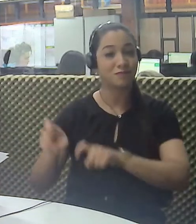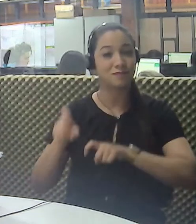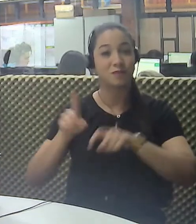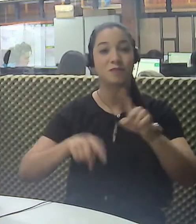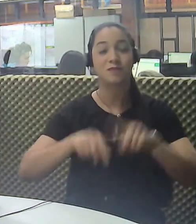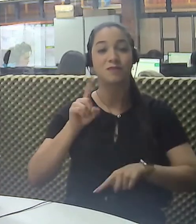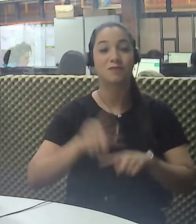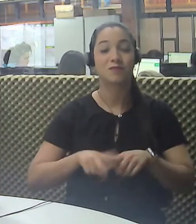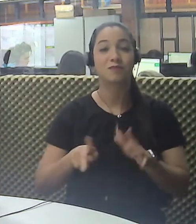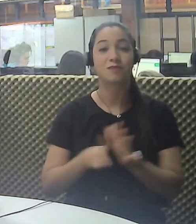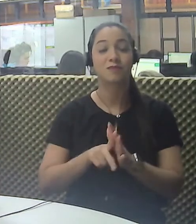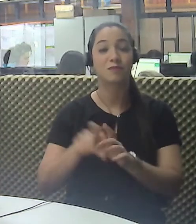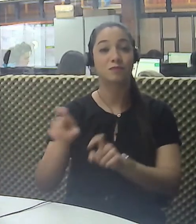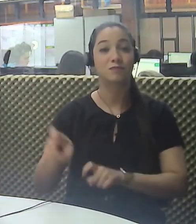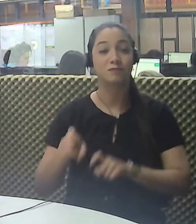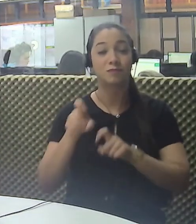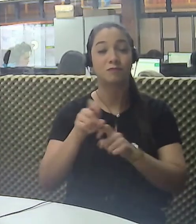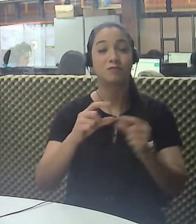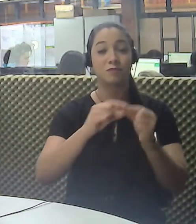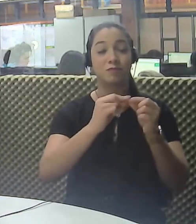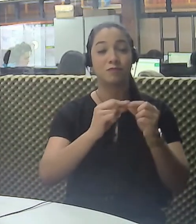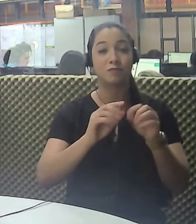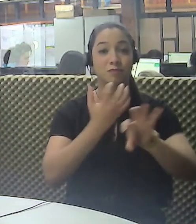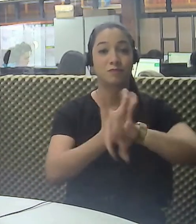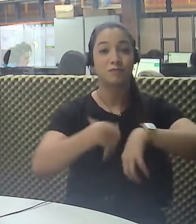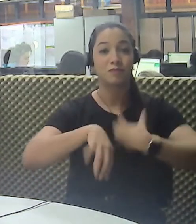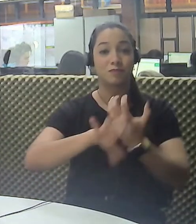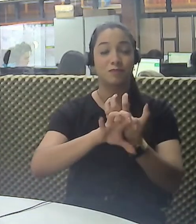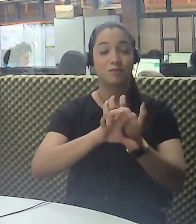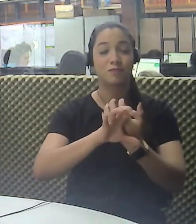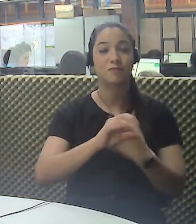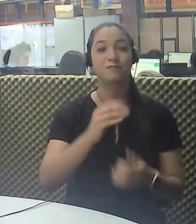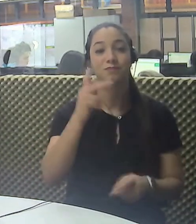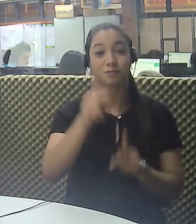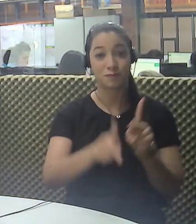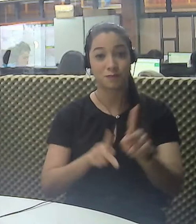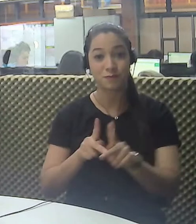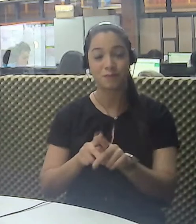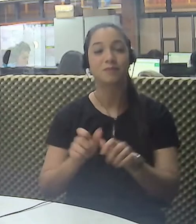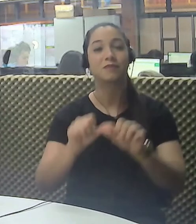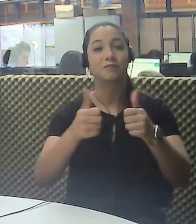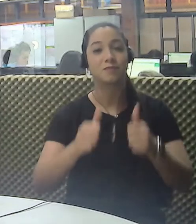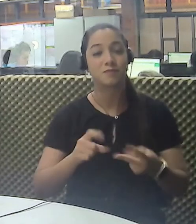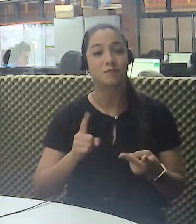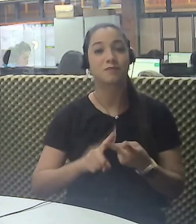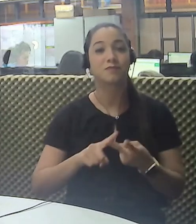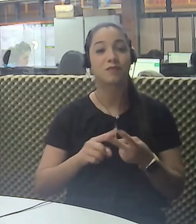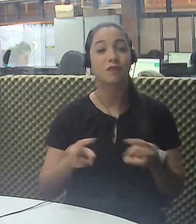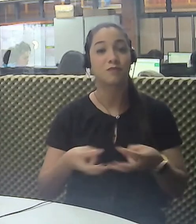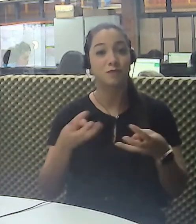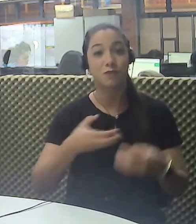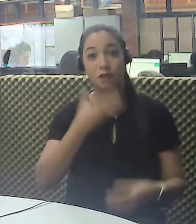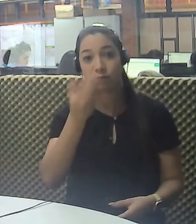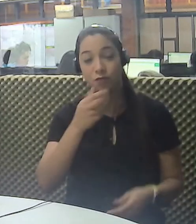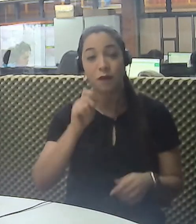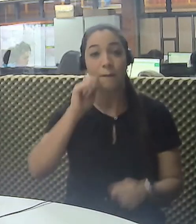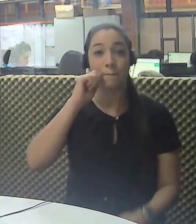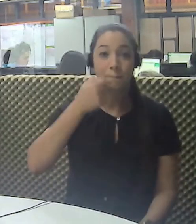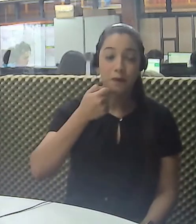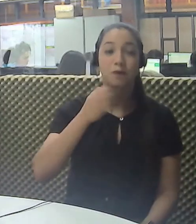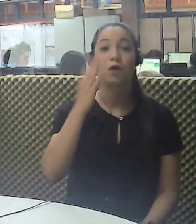produtos agroecológicos à população. A comercialização de artesanatos, hortifruti granjeiros, produtos de